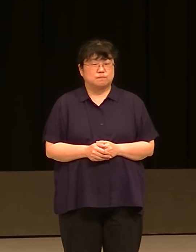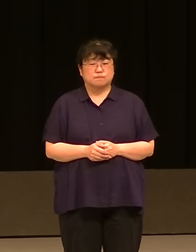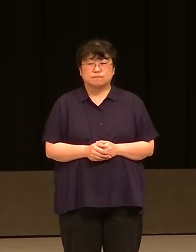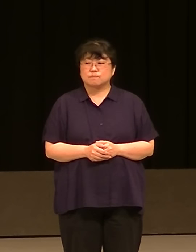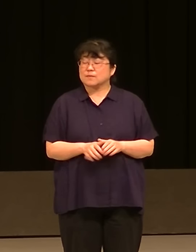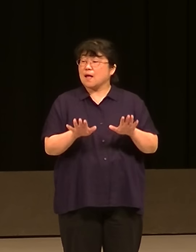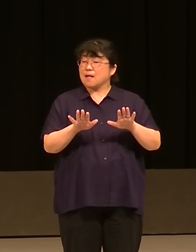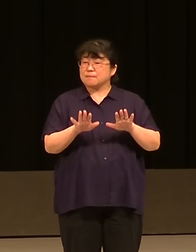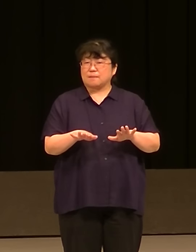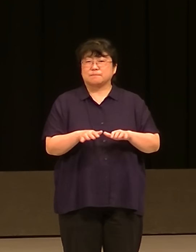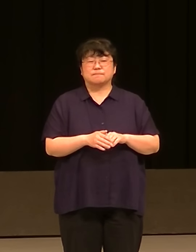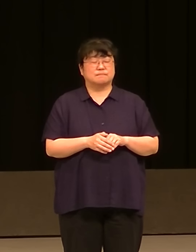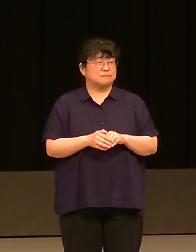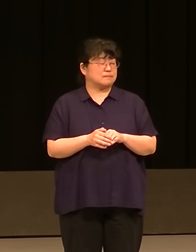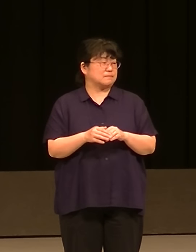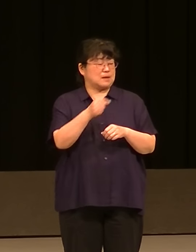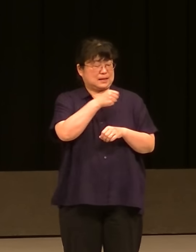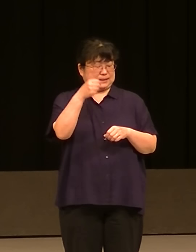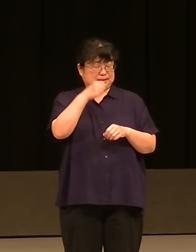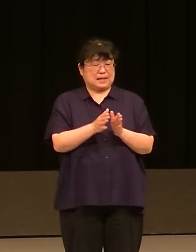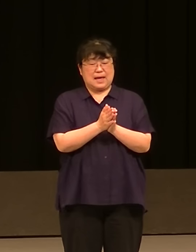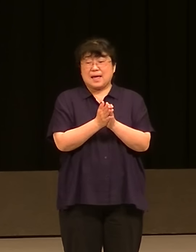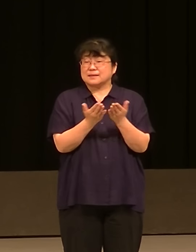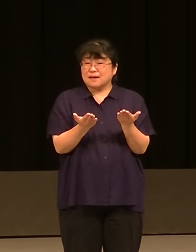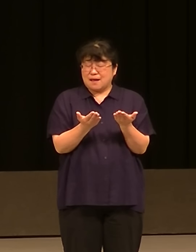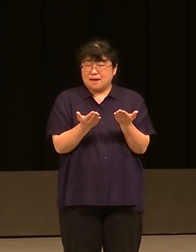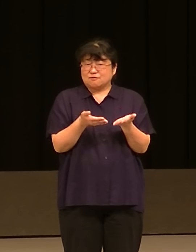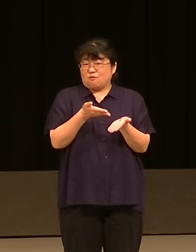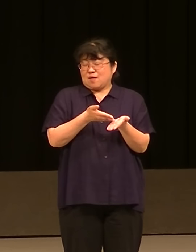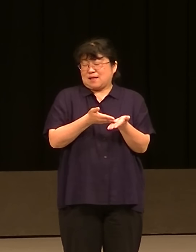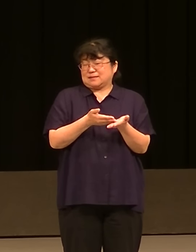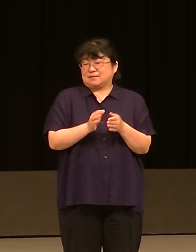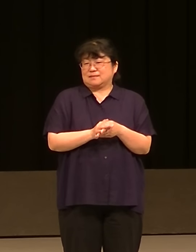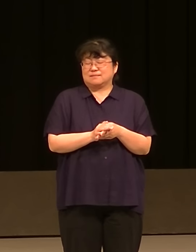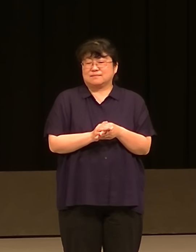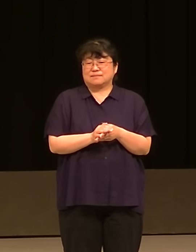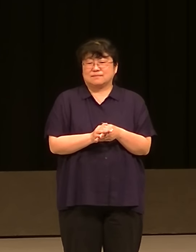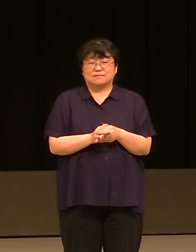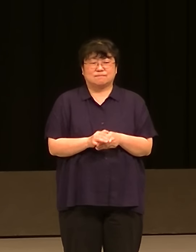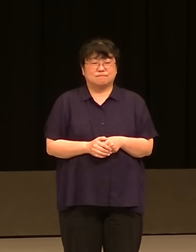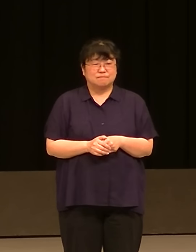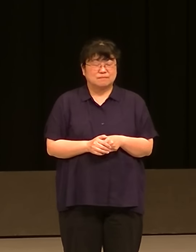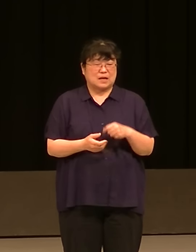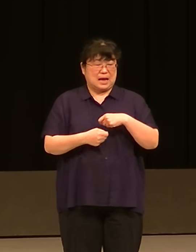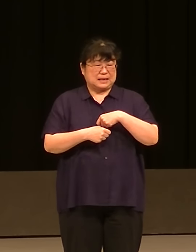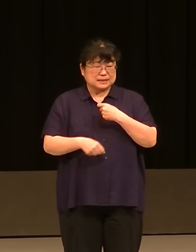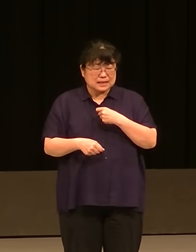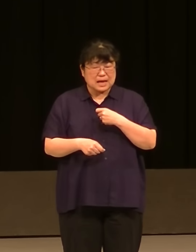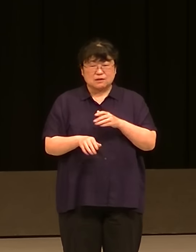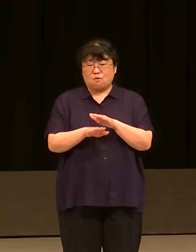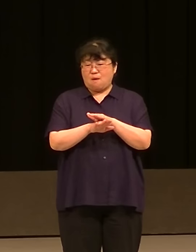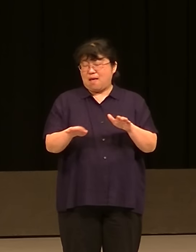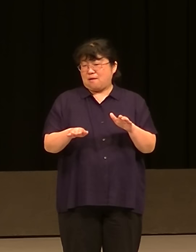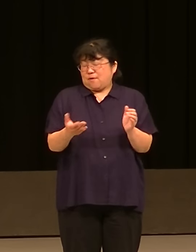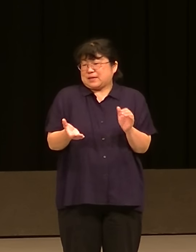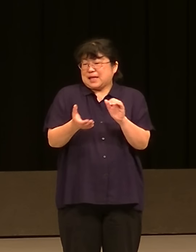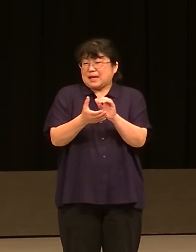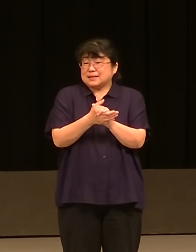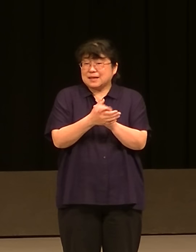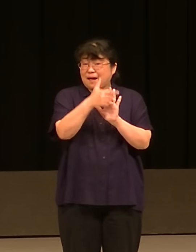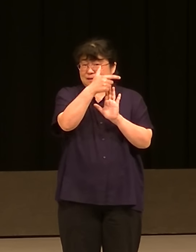で、聖書に見える正義と平和の開き合いというテーマに今行きたいと思